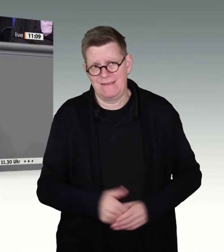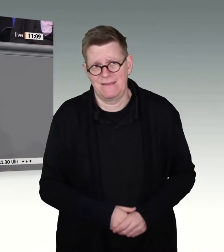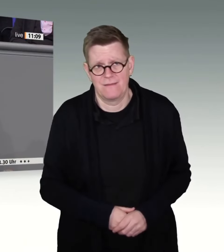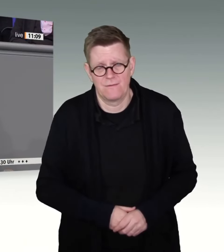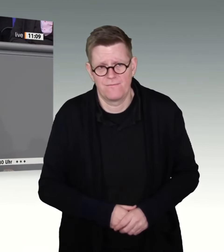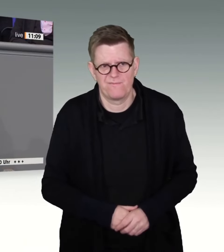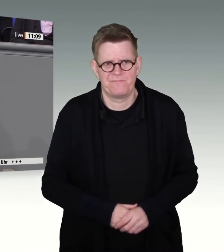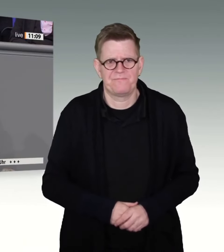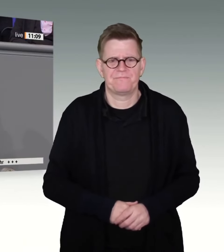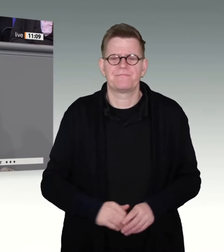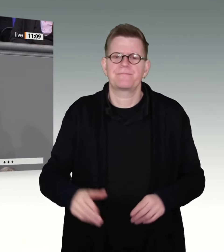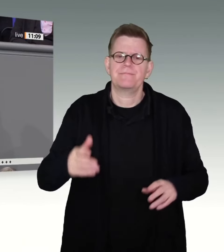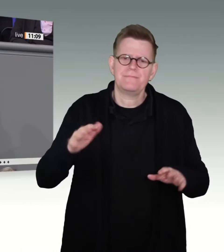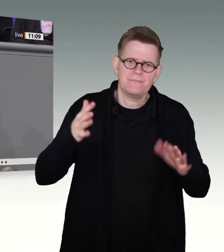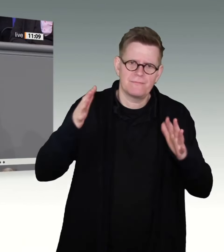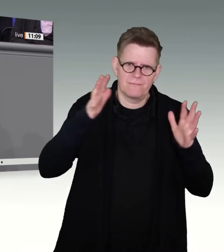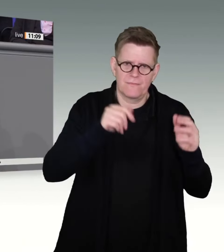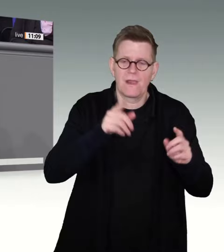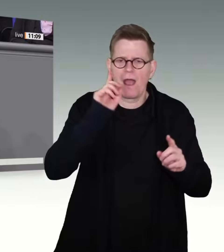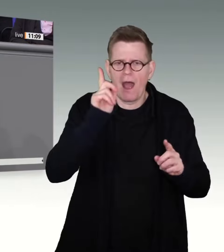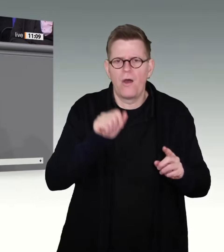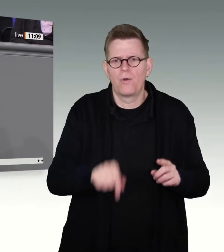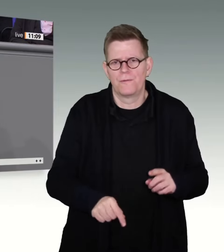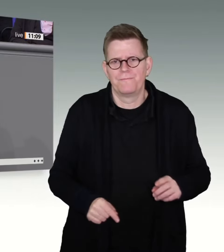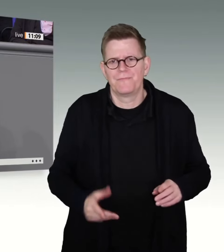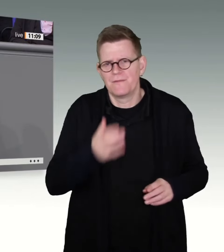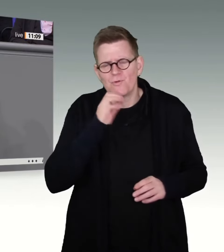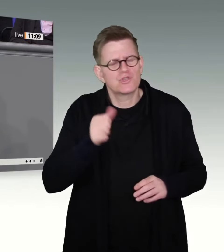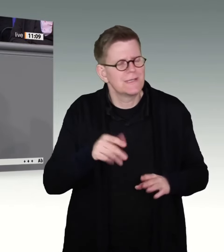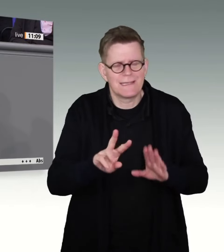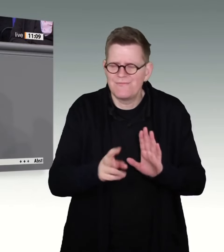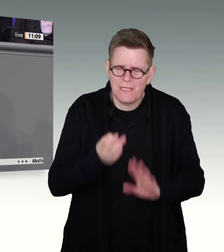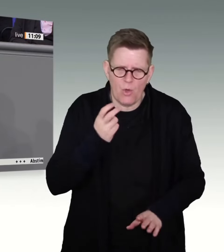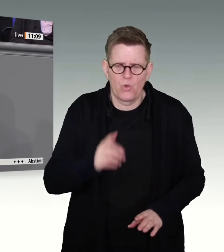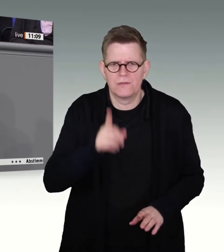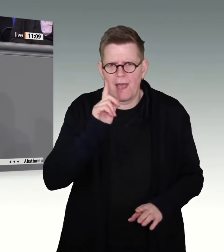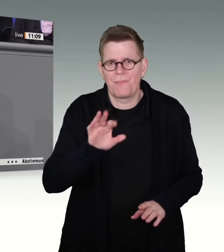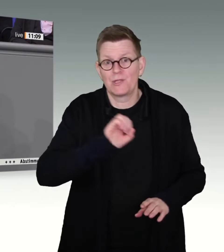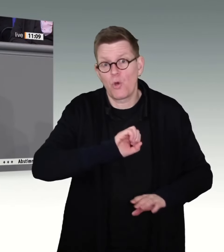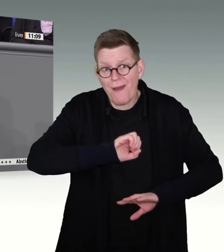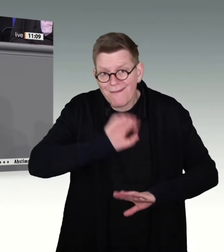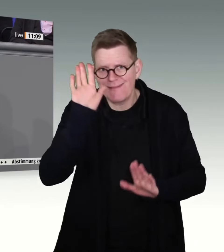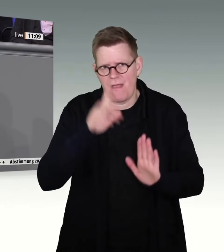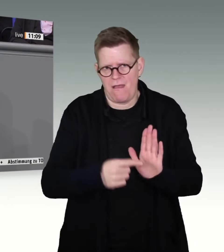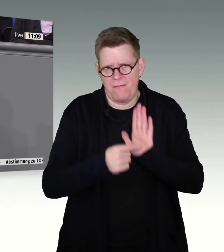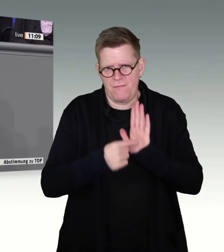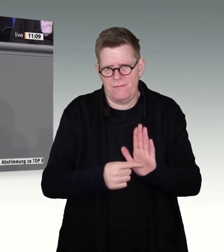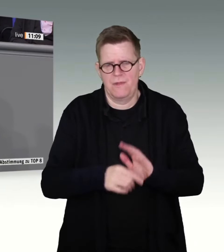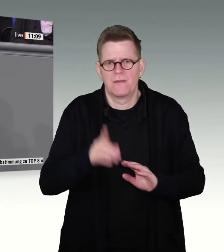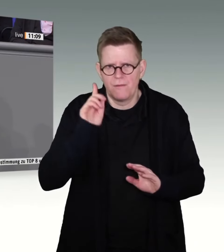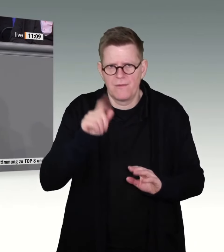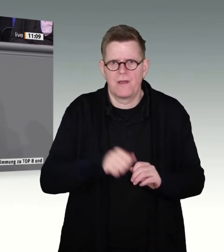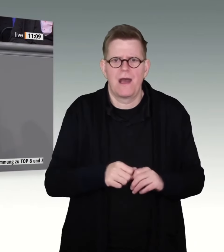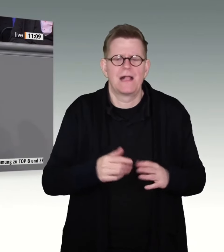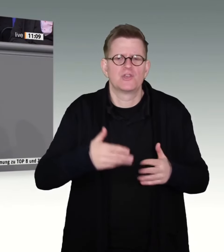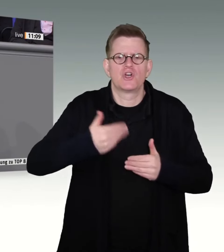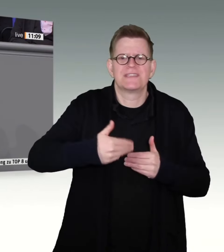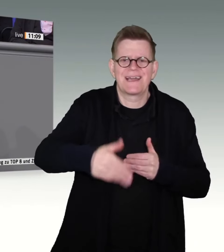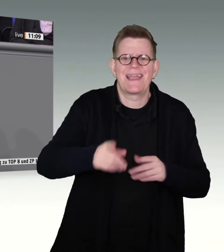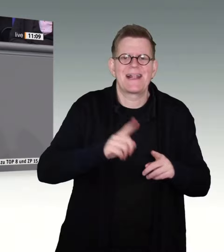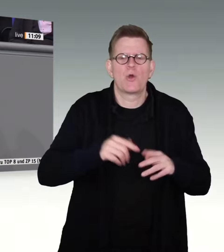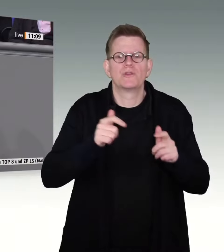ist, es wurden viele Programme schon genannt, deswegen will ich das nicht wiederholen, aber ich möchte noch mal ganz deutlich machen, dass serielle und modulare Bauen, es ist